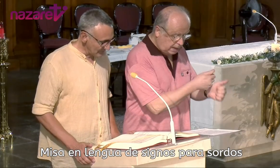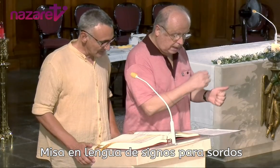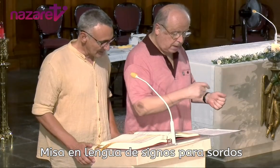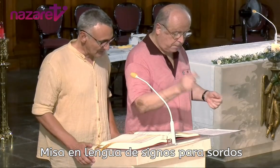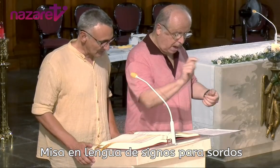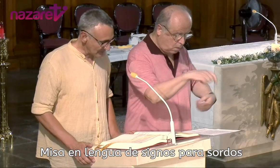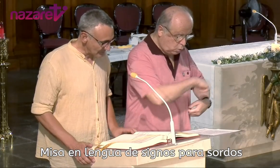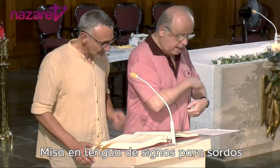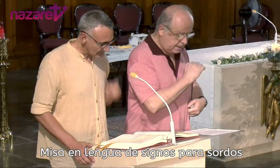Hermanos,